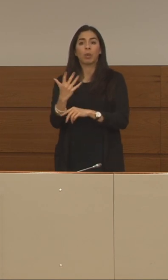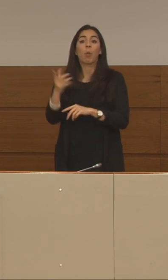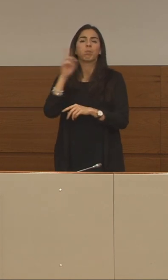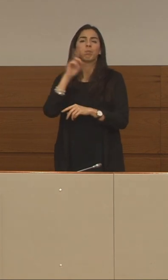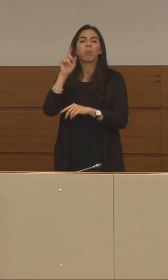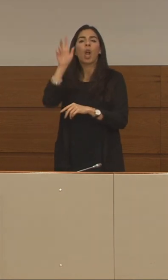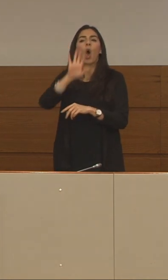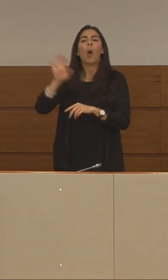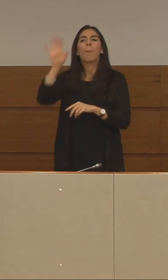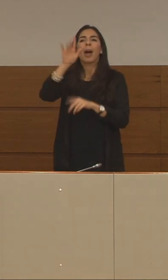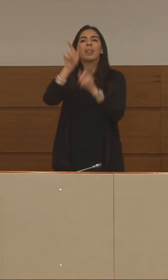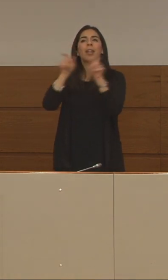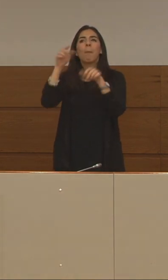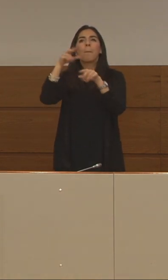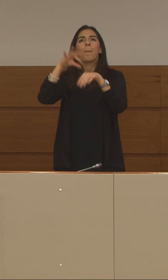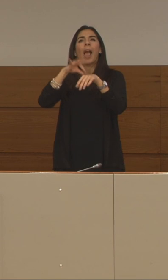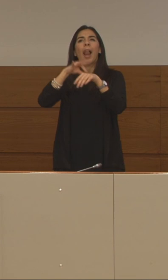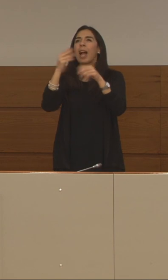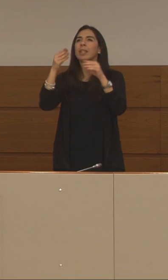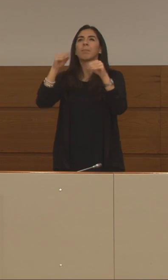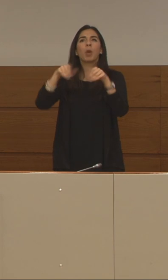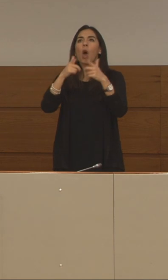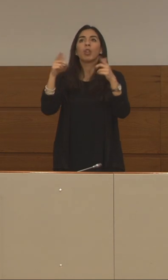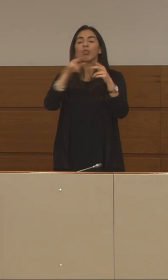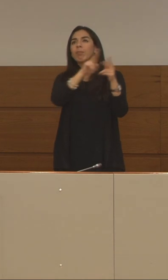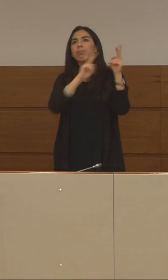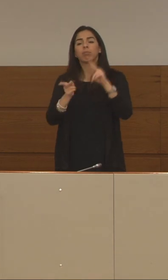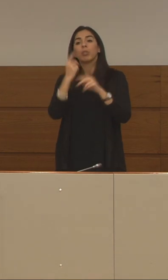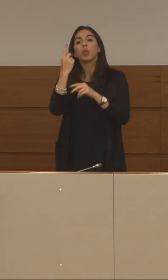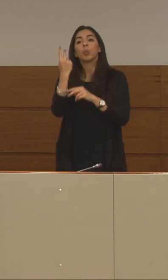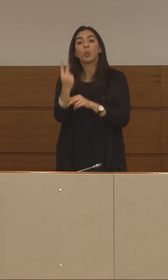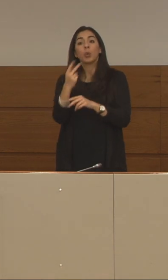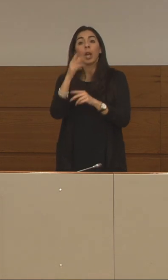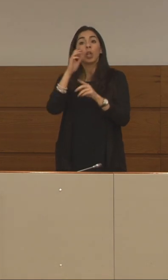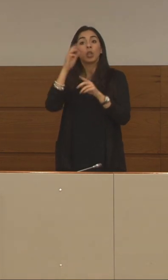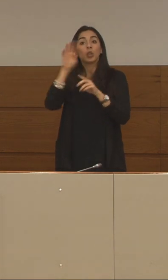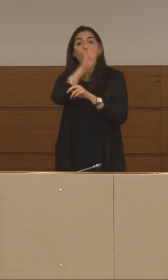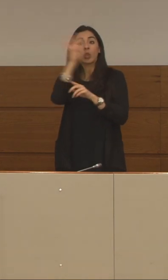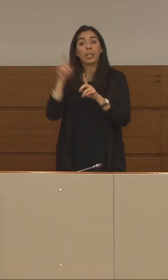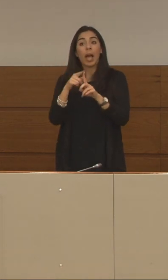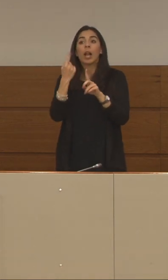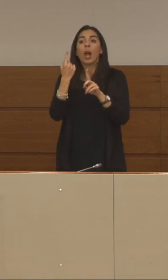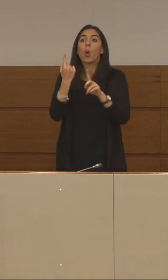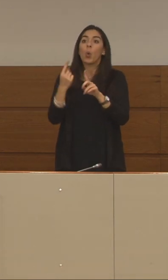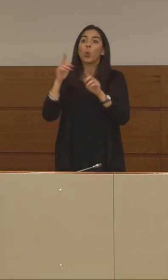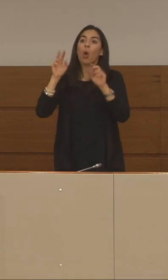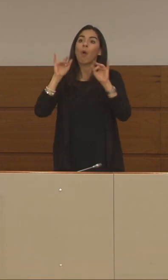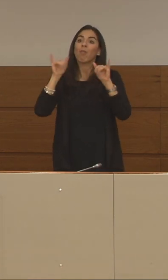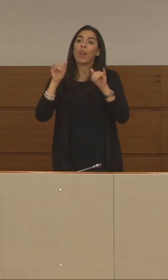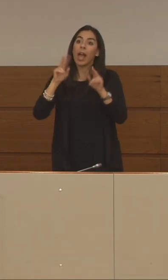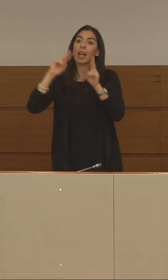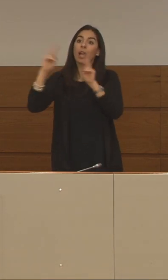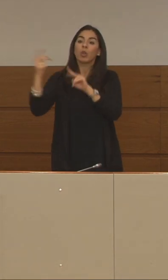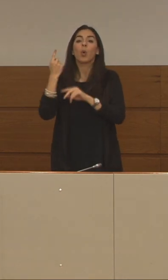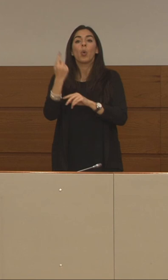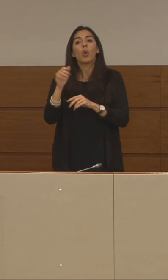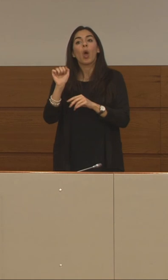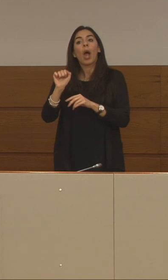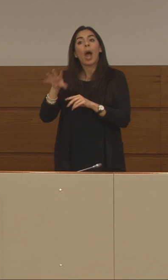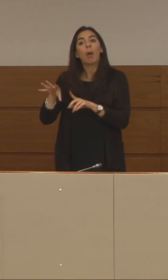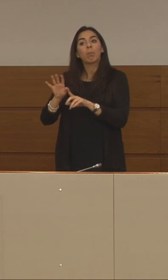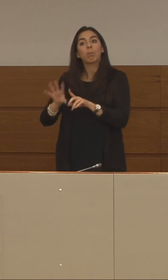lombardia e sono andato in due in toscana uno in veneto 2 in abruzzo io non so se